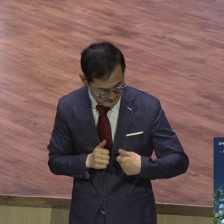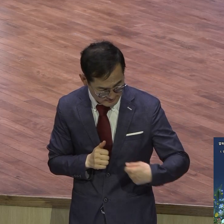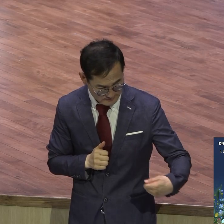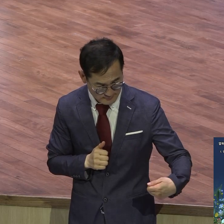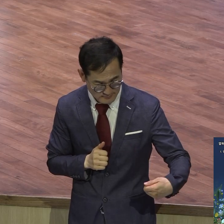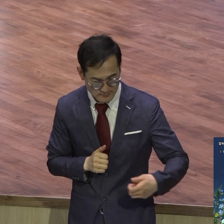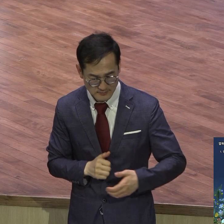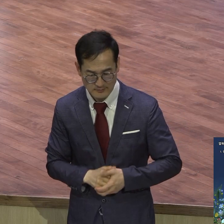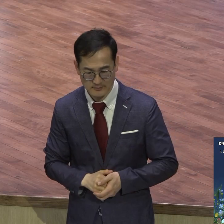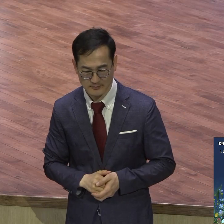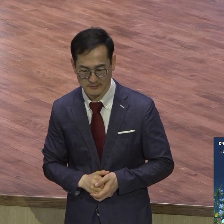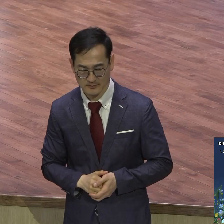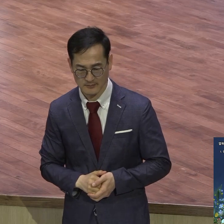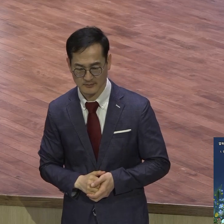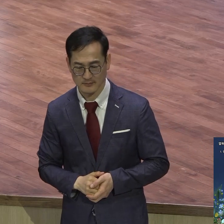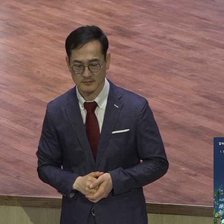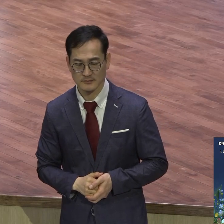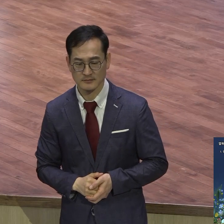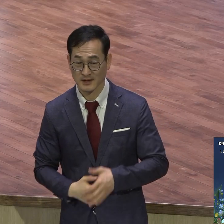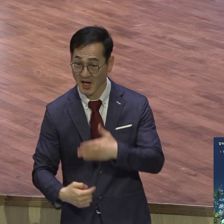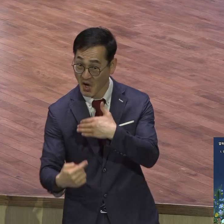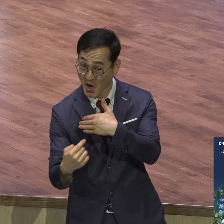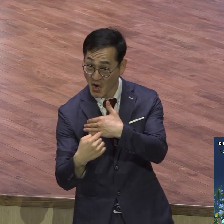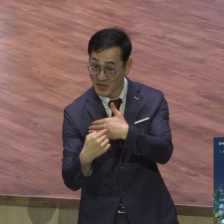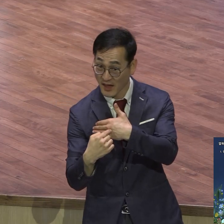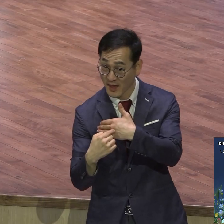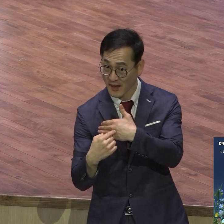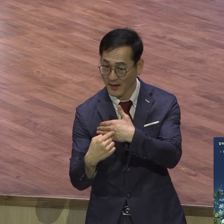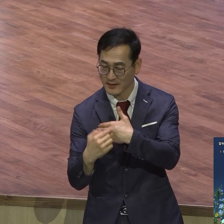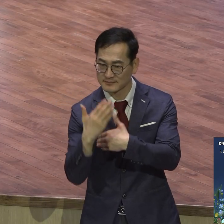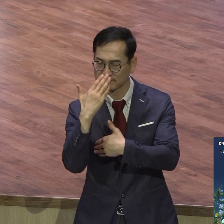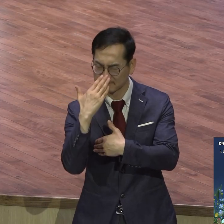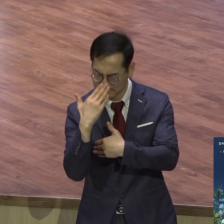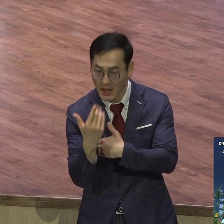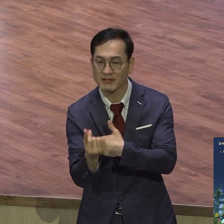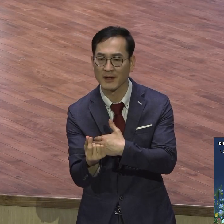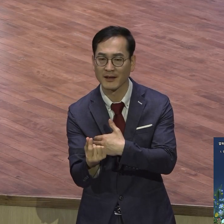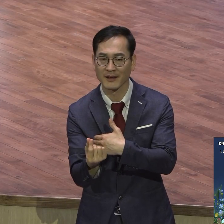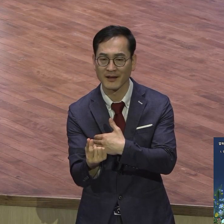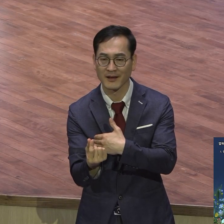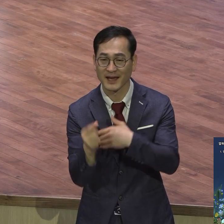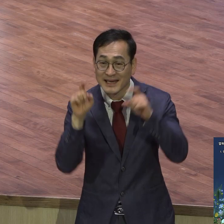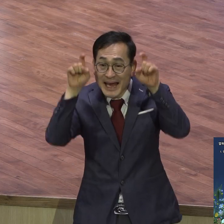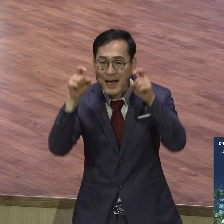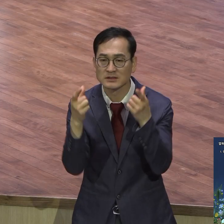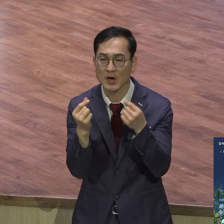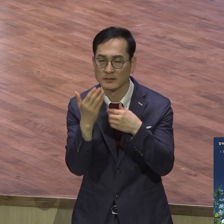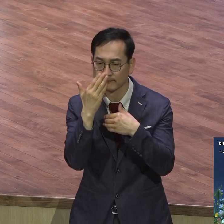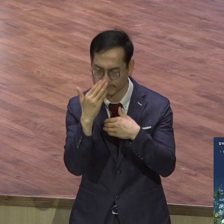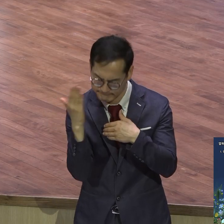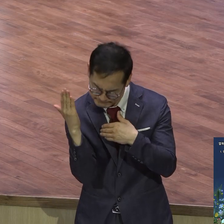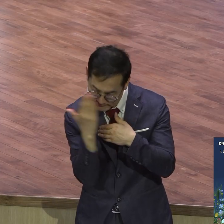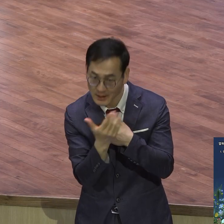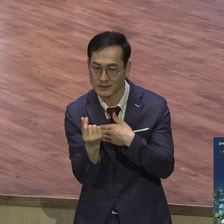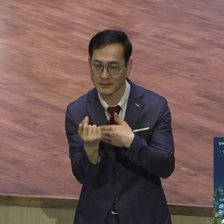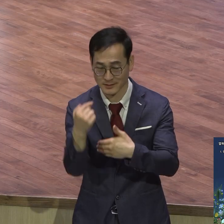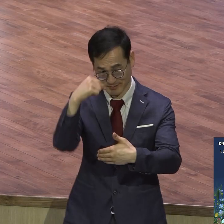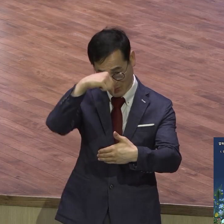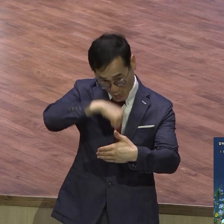끝은 끝으로 보면 양인데 양인데 그 속은